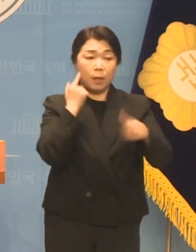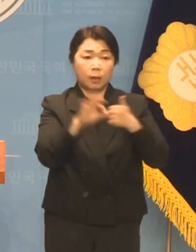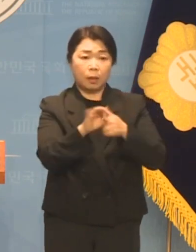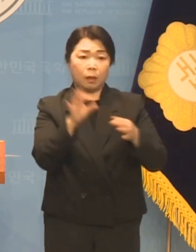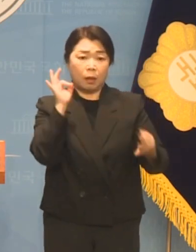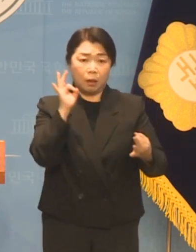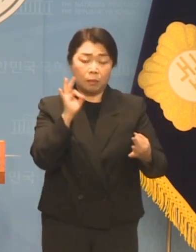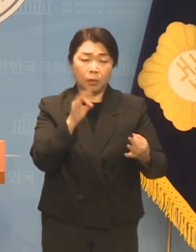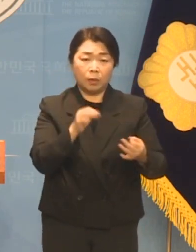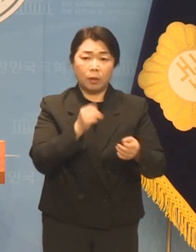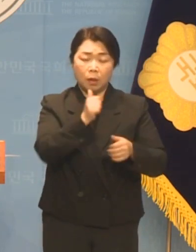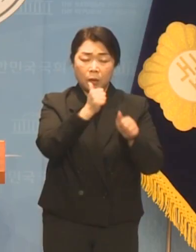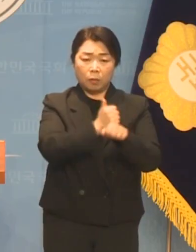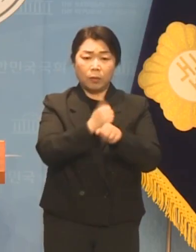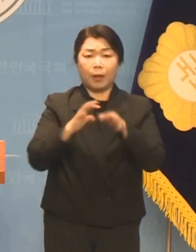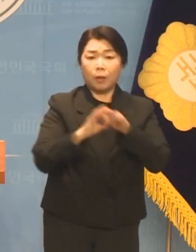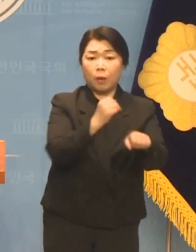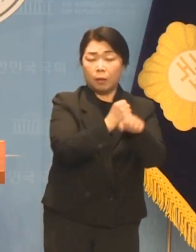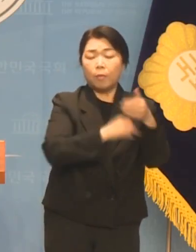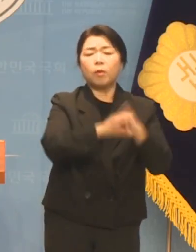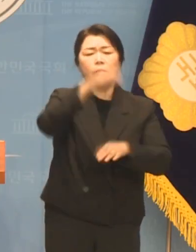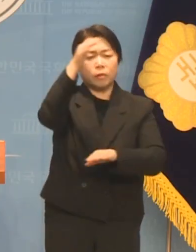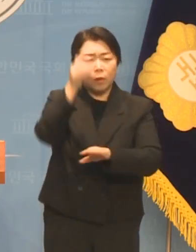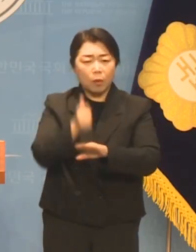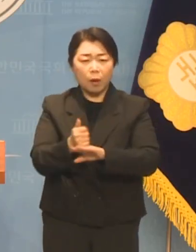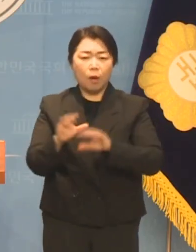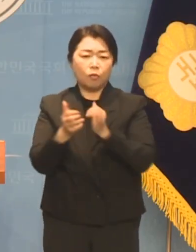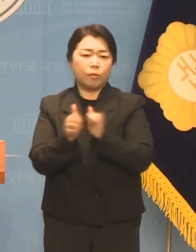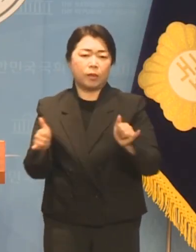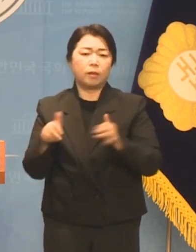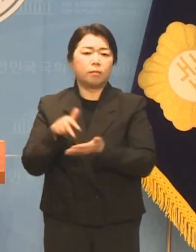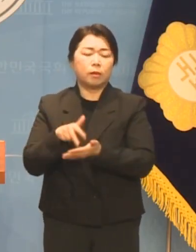마침내 국민의 혹독한 심판을